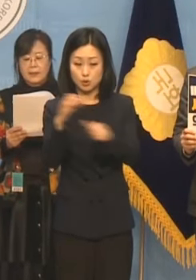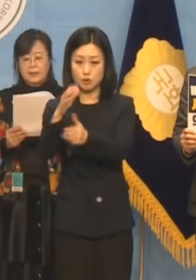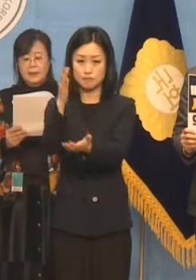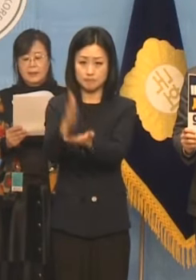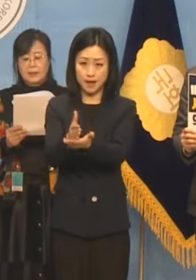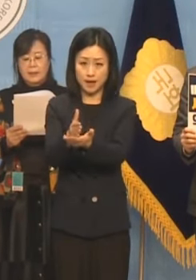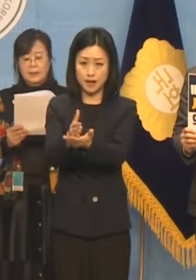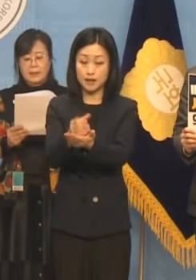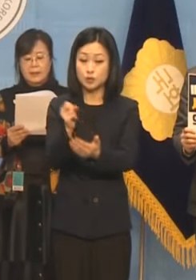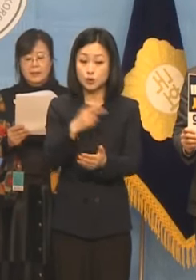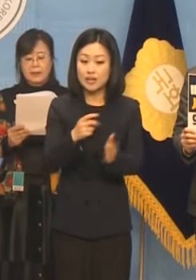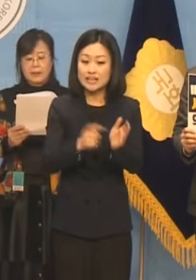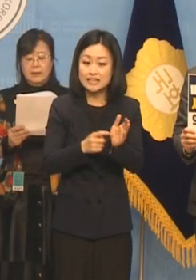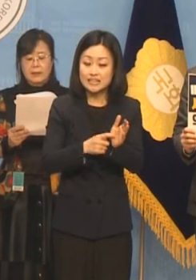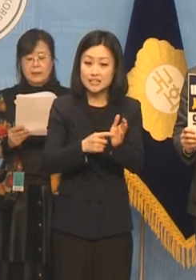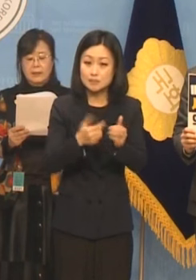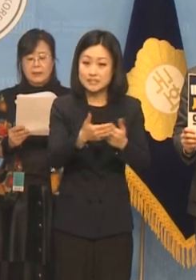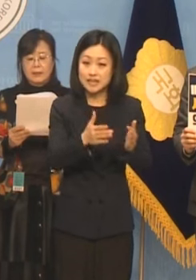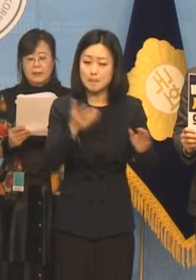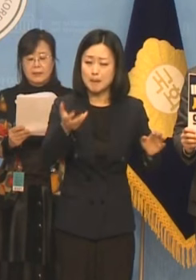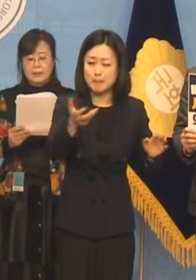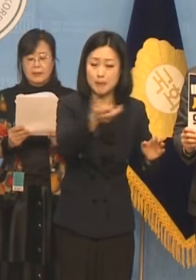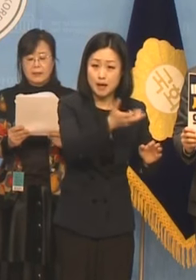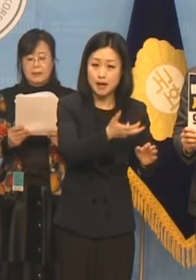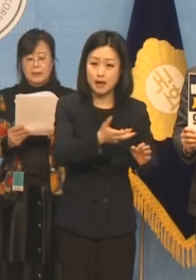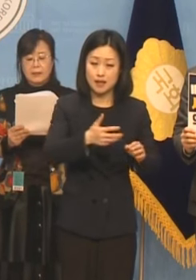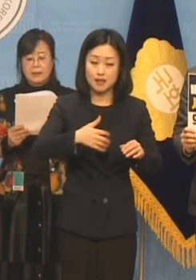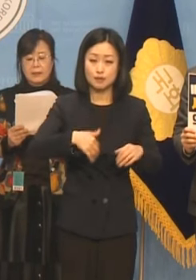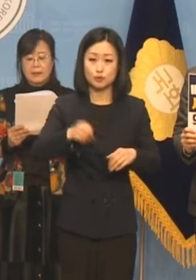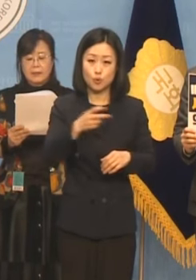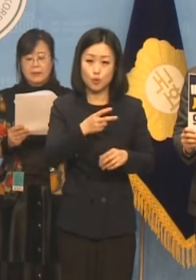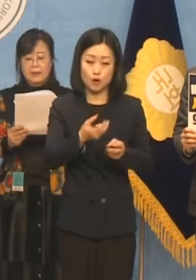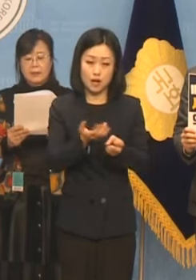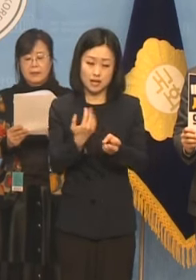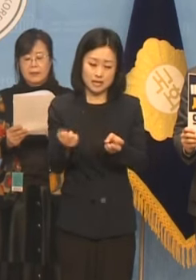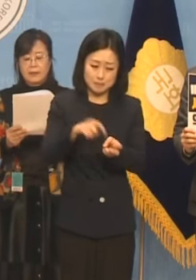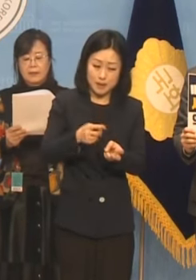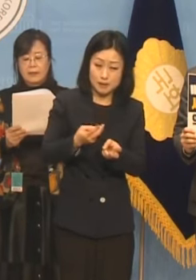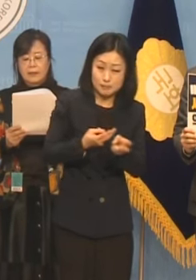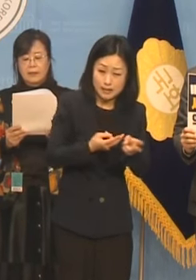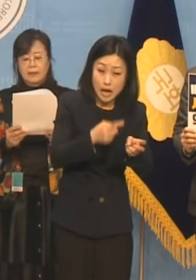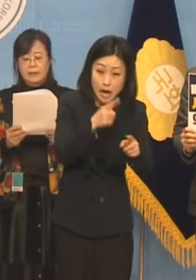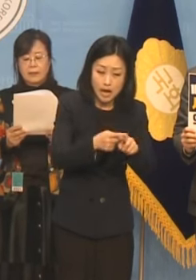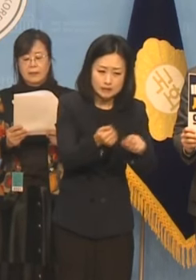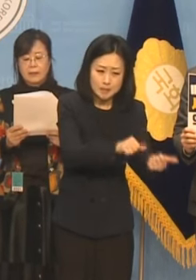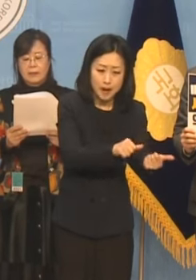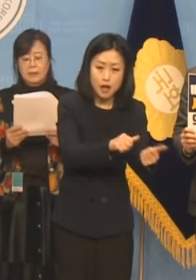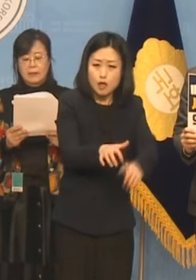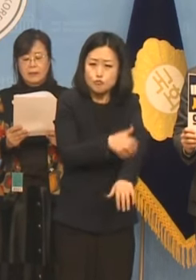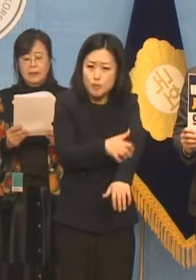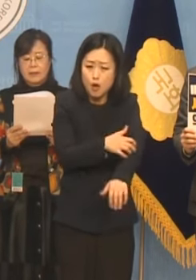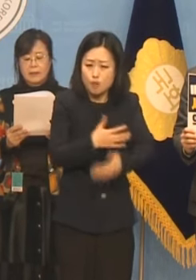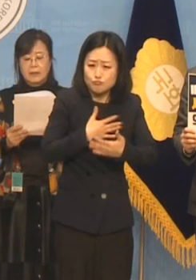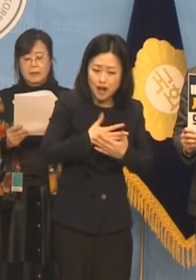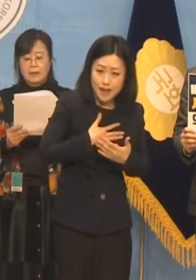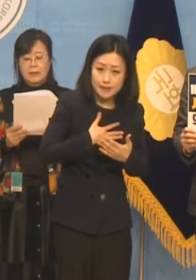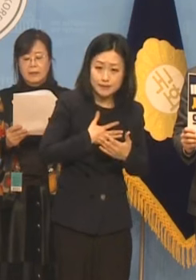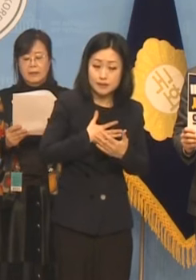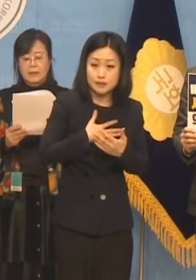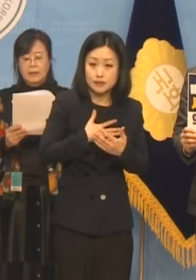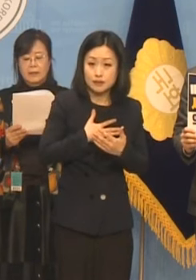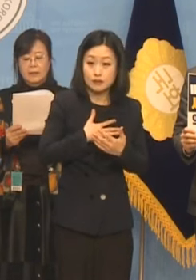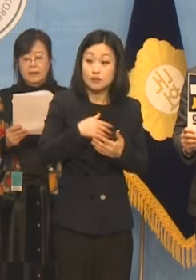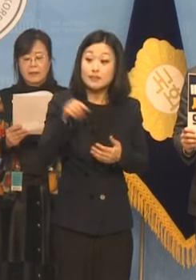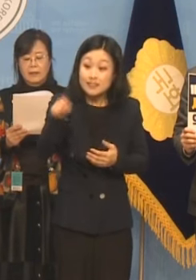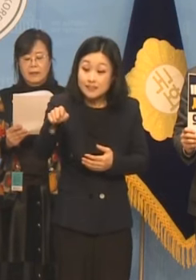또한 응급실 뺑뺑이, 길거리 사망, 전공의 집단 행동으로 불편하고 불안 등 자신이